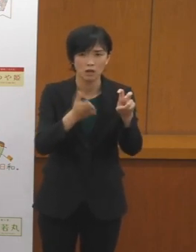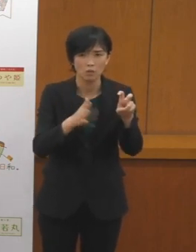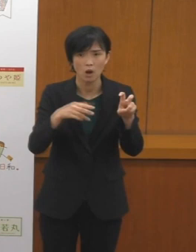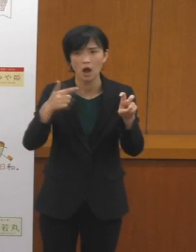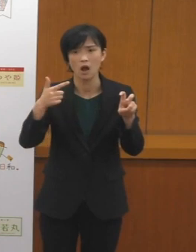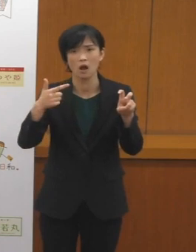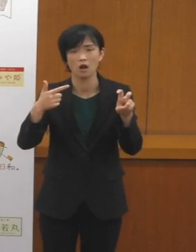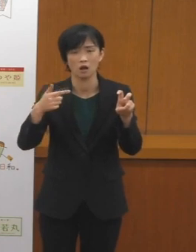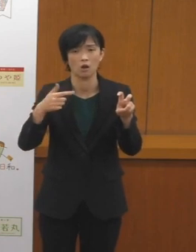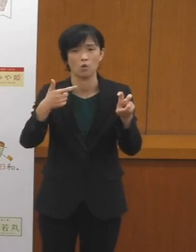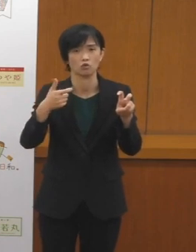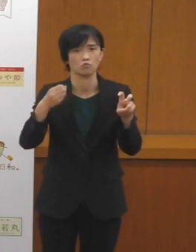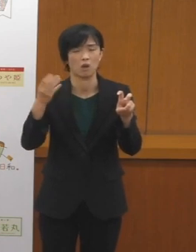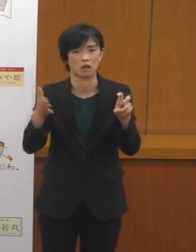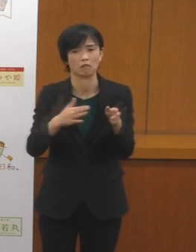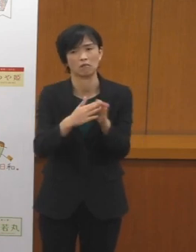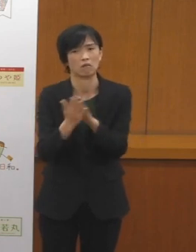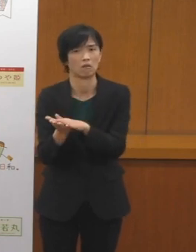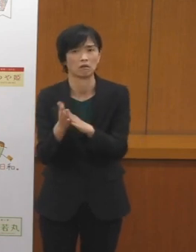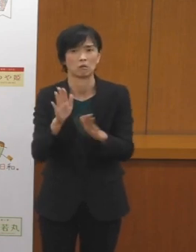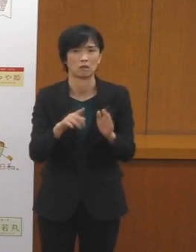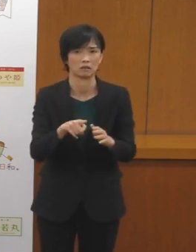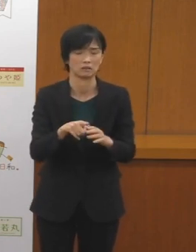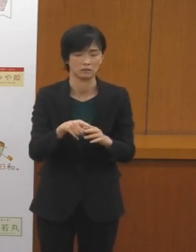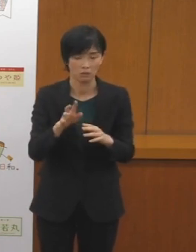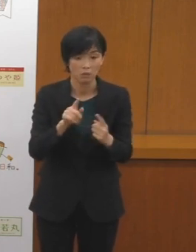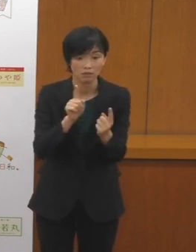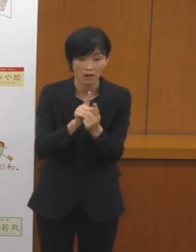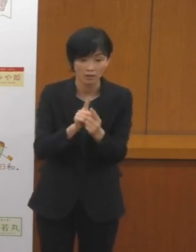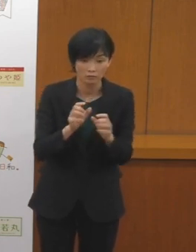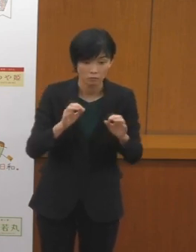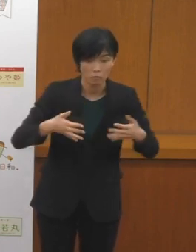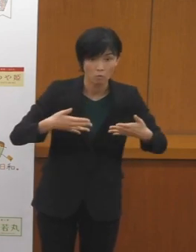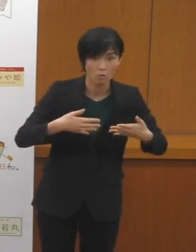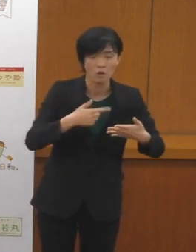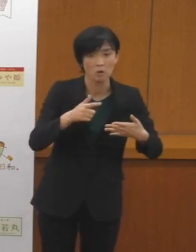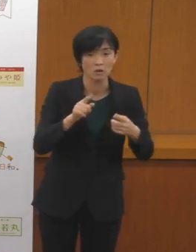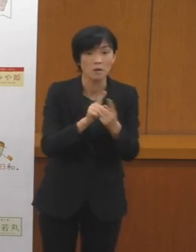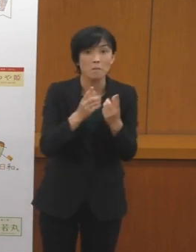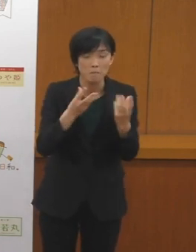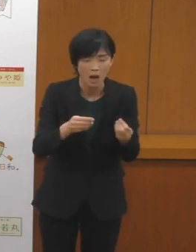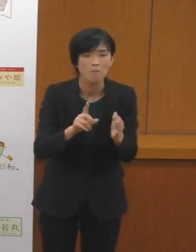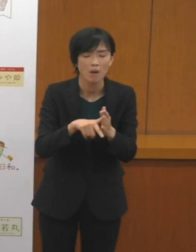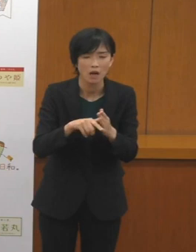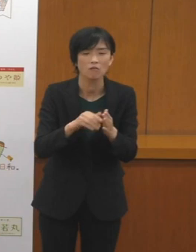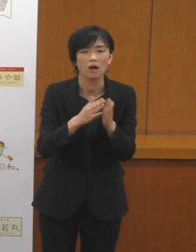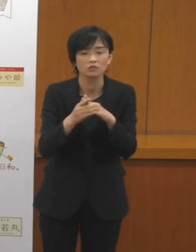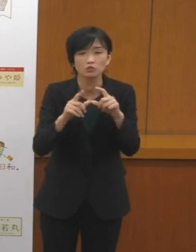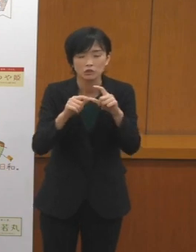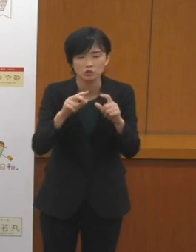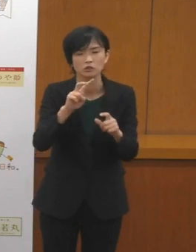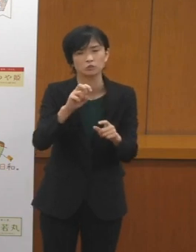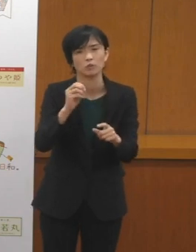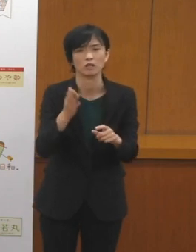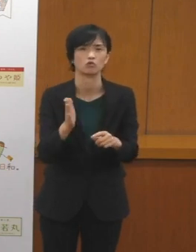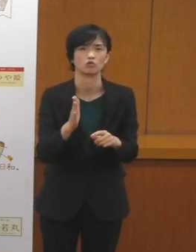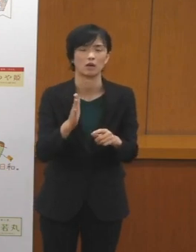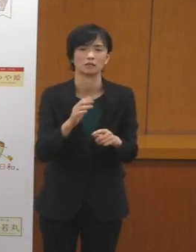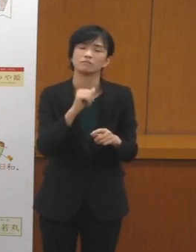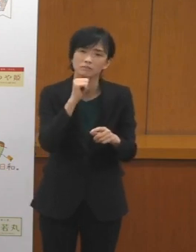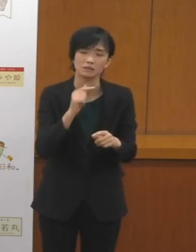の腰率になっておりますが対策をした園地では2割程度となっております